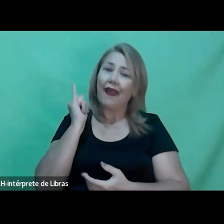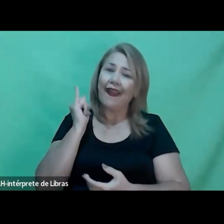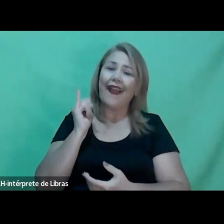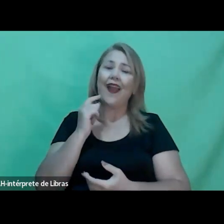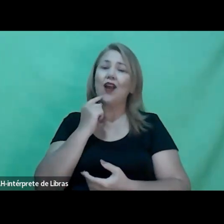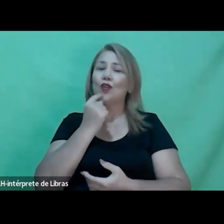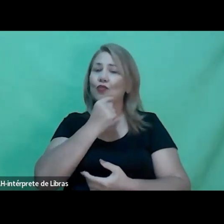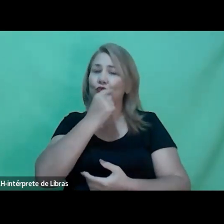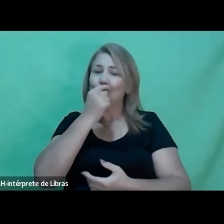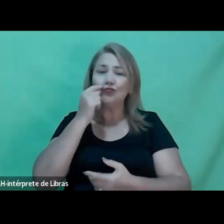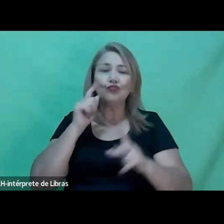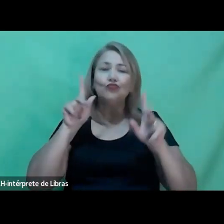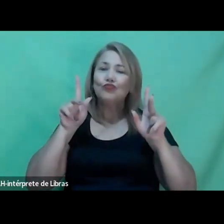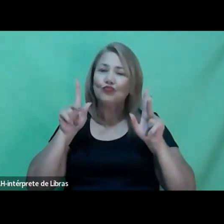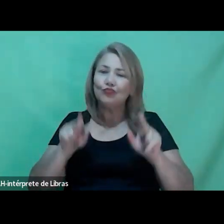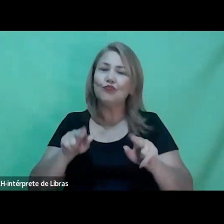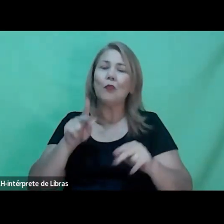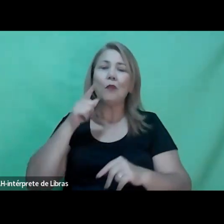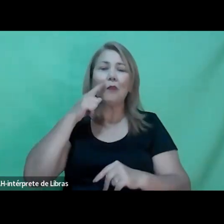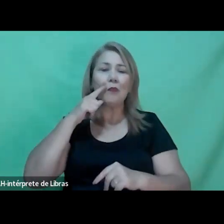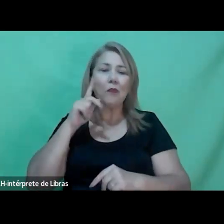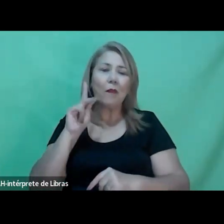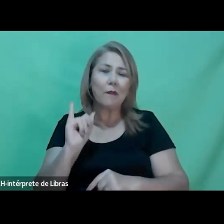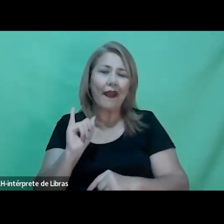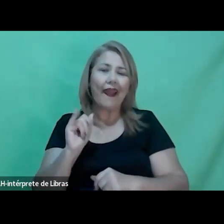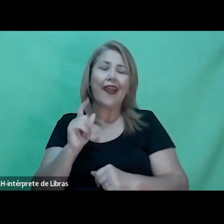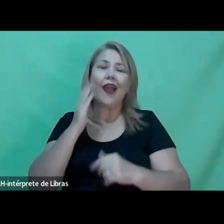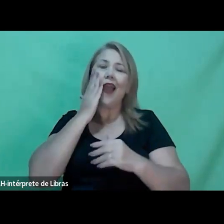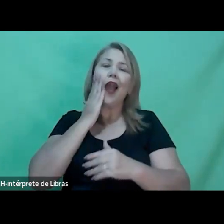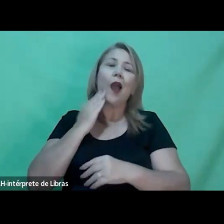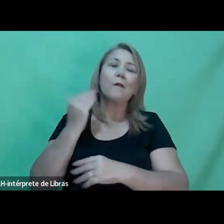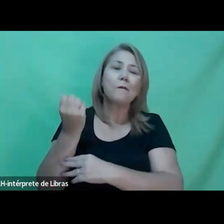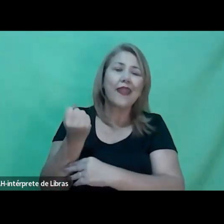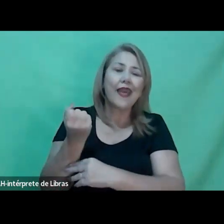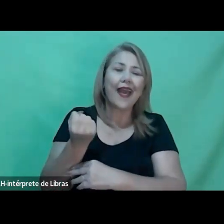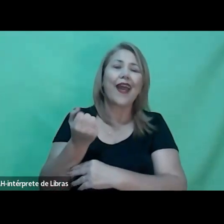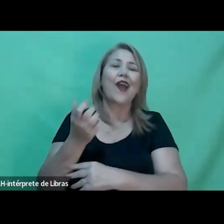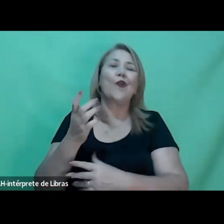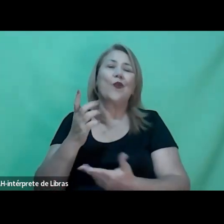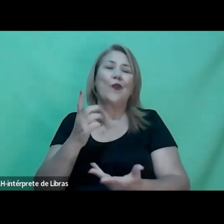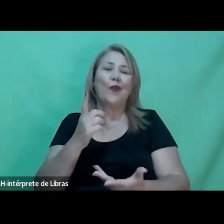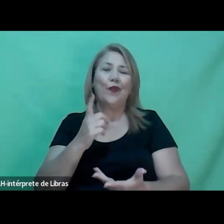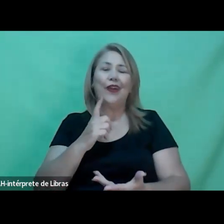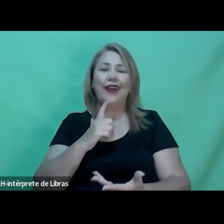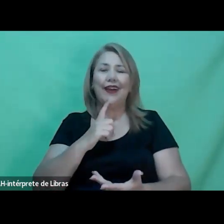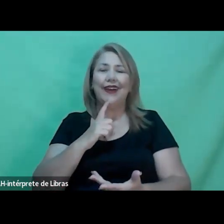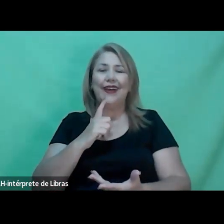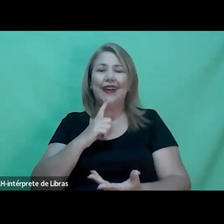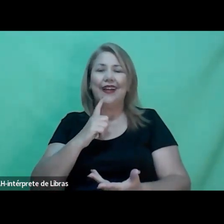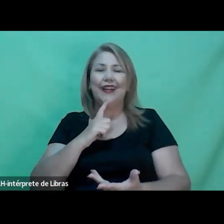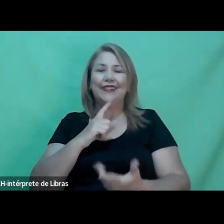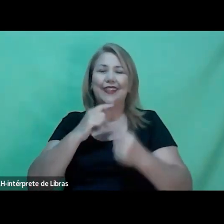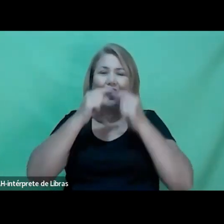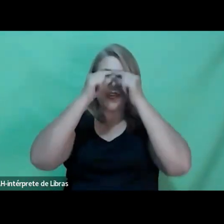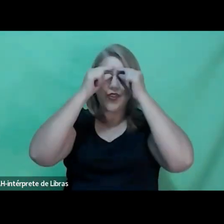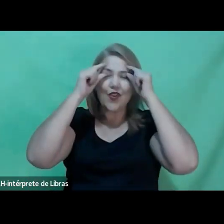eran idénticos a los del papá que era blanco que las cejas eran muy pobladas que casi no abría los